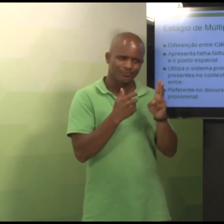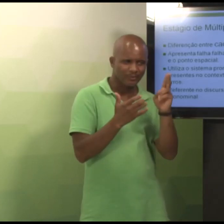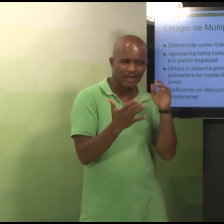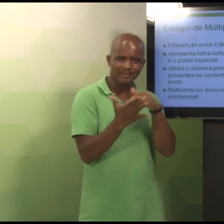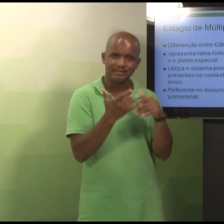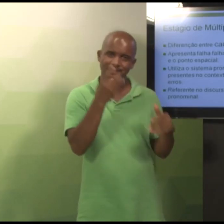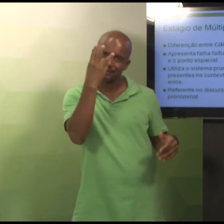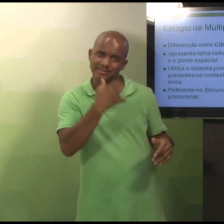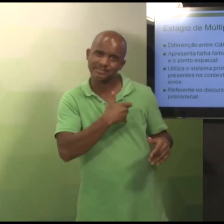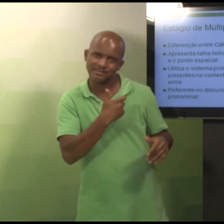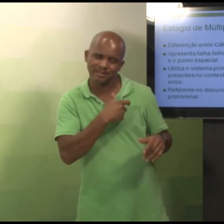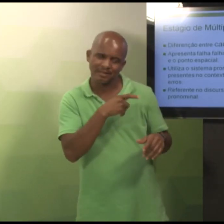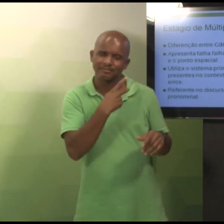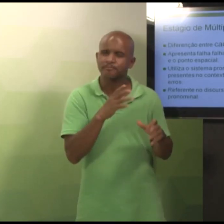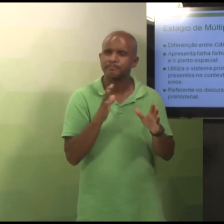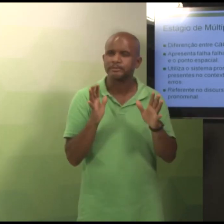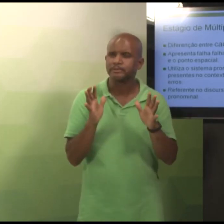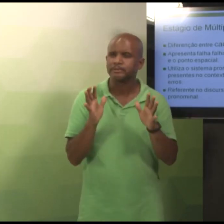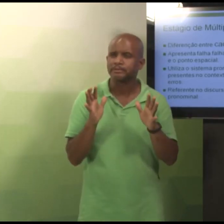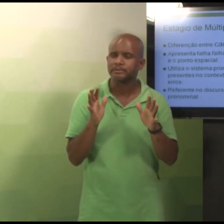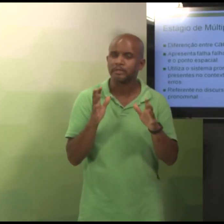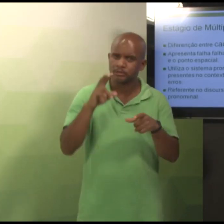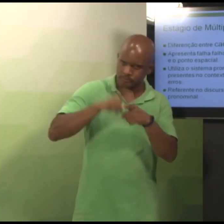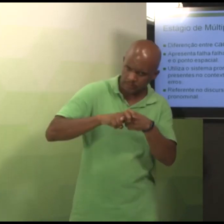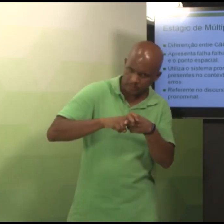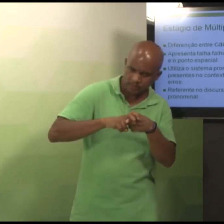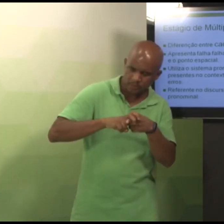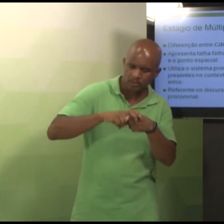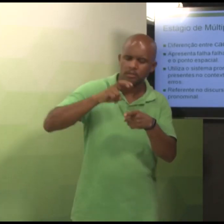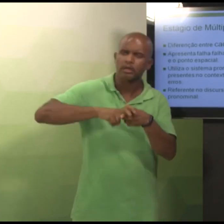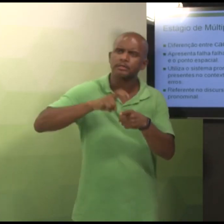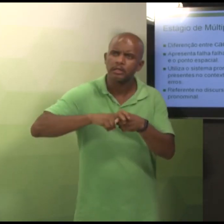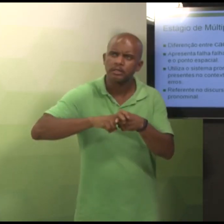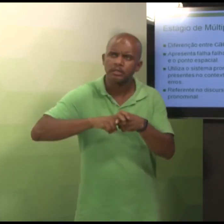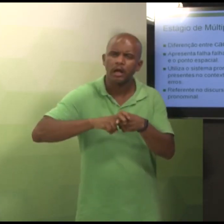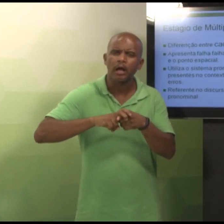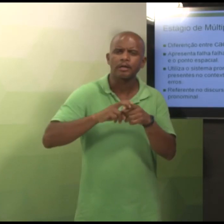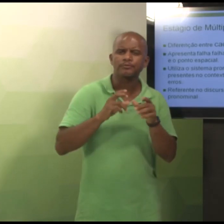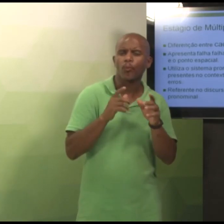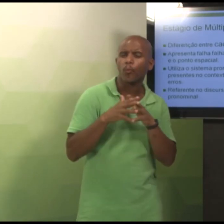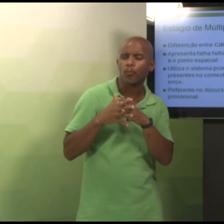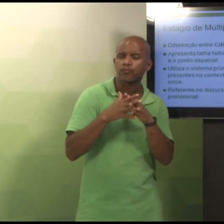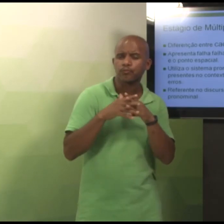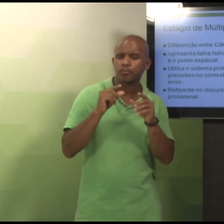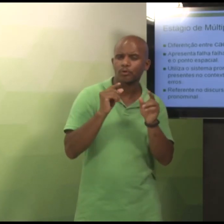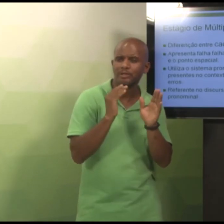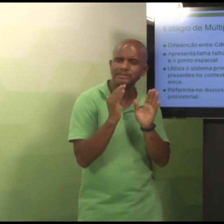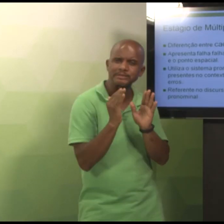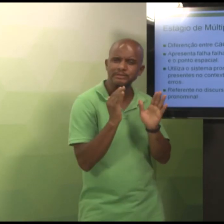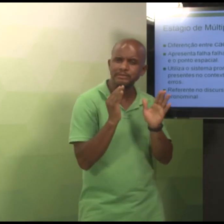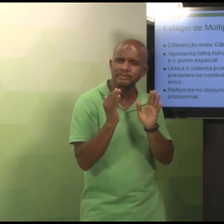Então, naquele momento, nesse estágio, a criança vai começar a perceber a diferença entre cadeira e